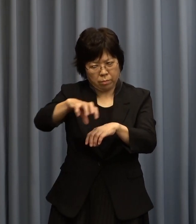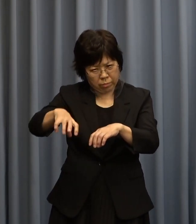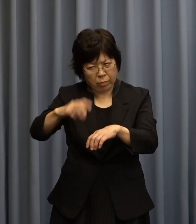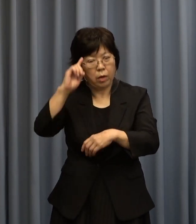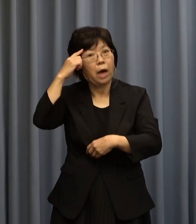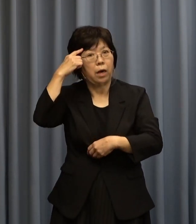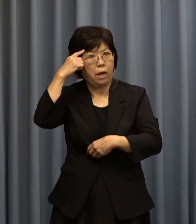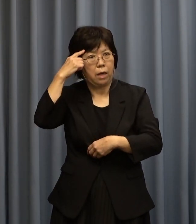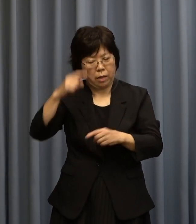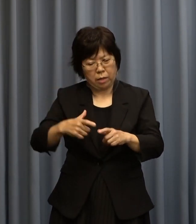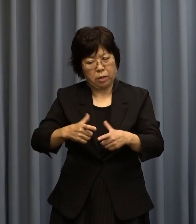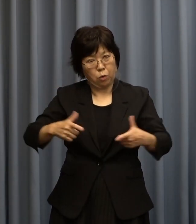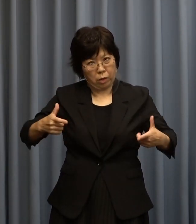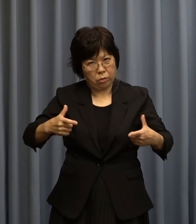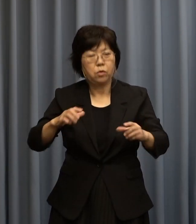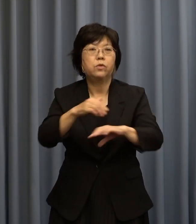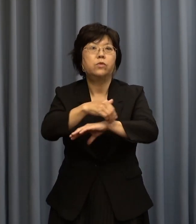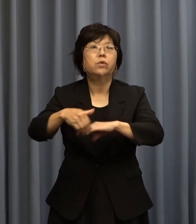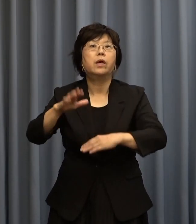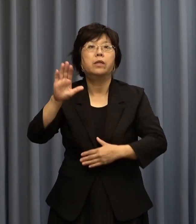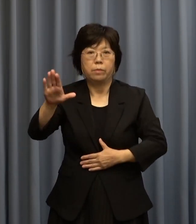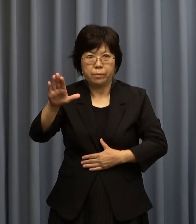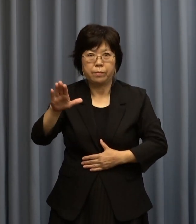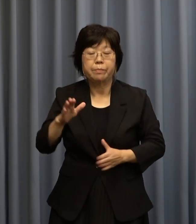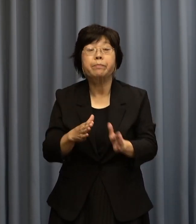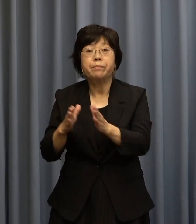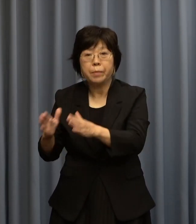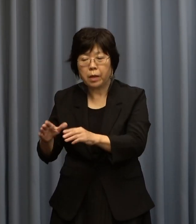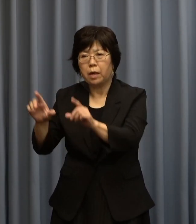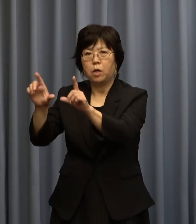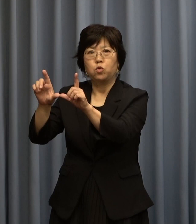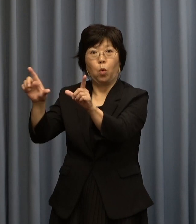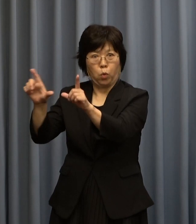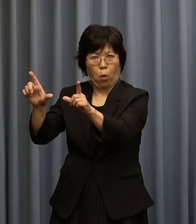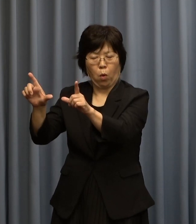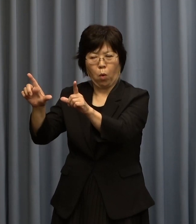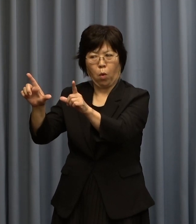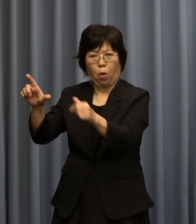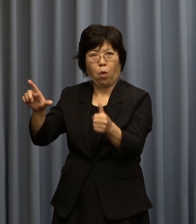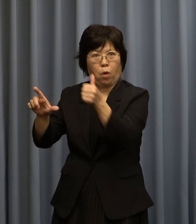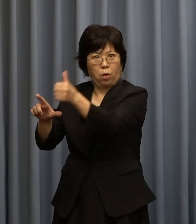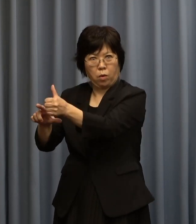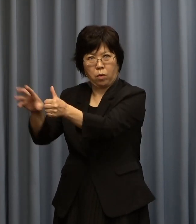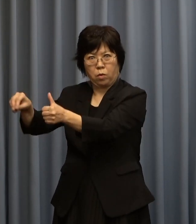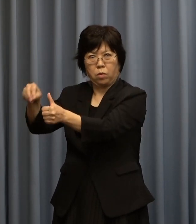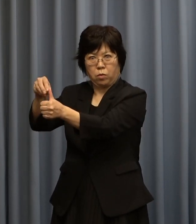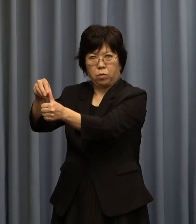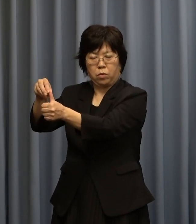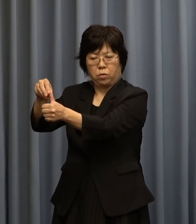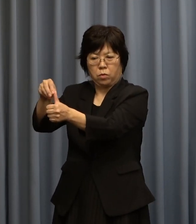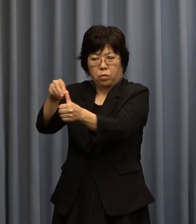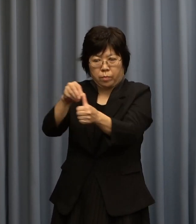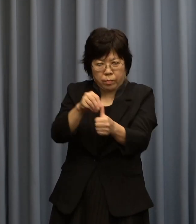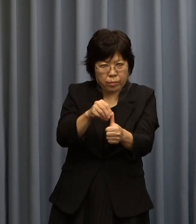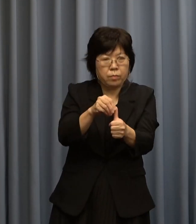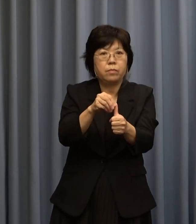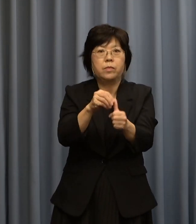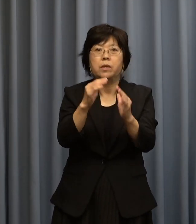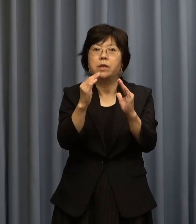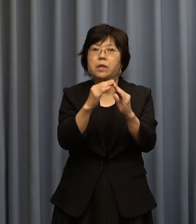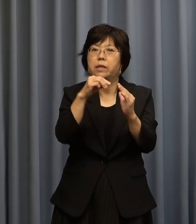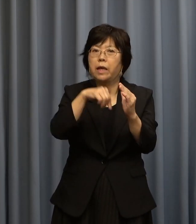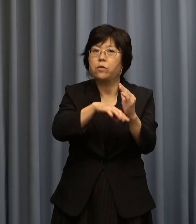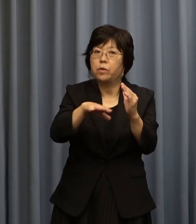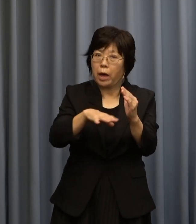東京由来というんでしょうか、これ一番感染経路で多いのは家庭内なんですけれども、先